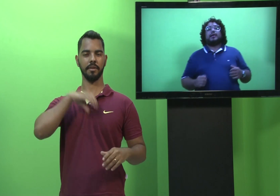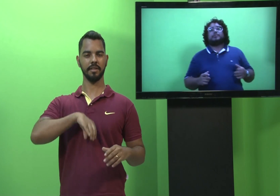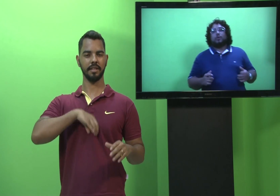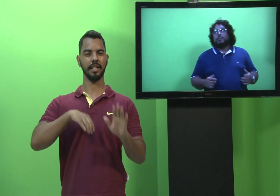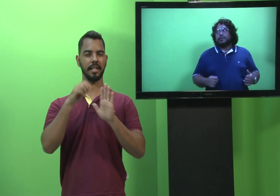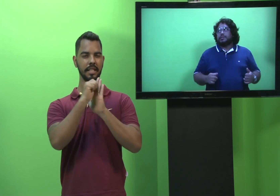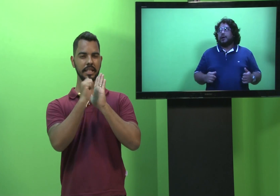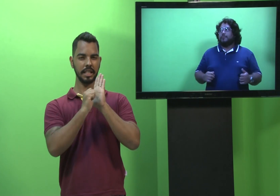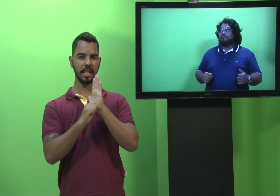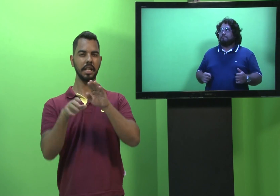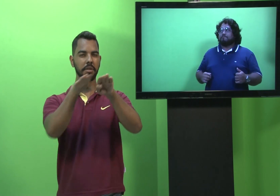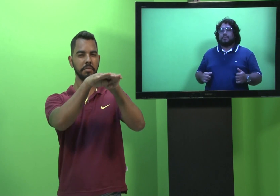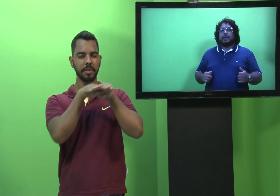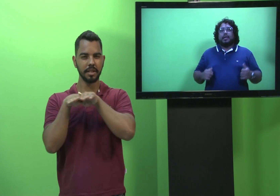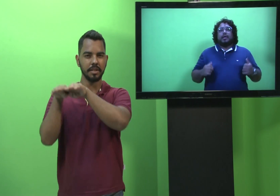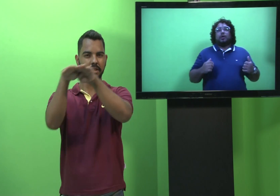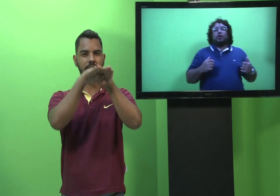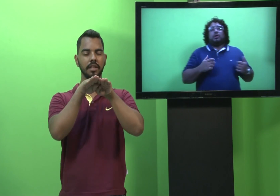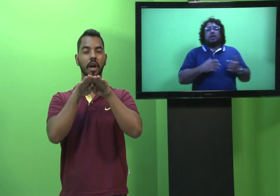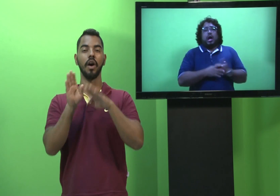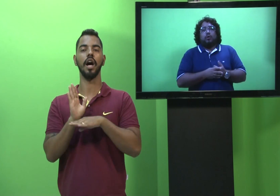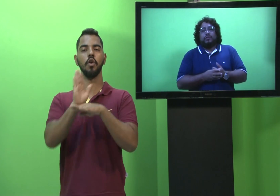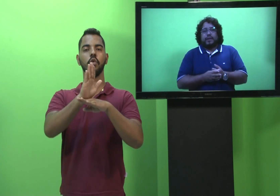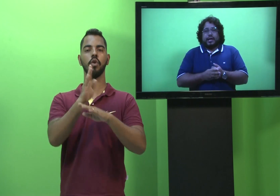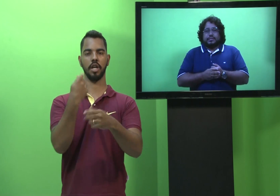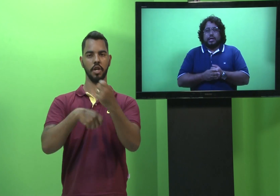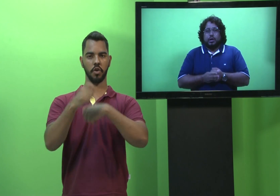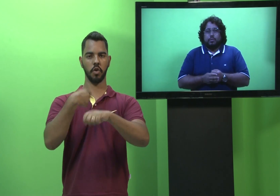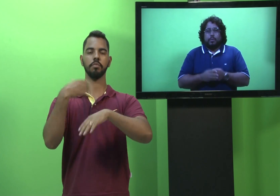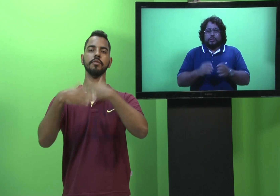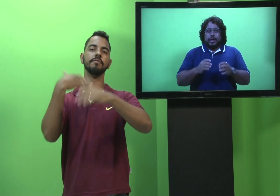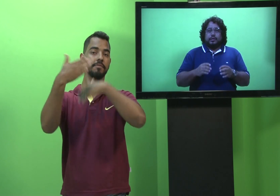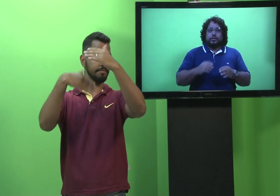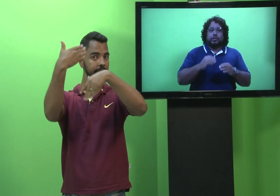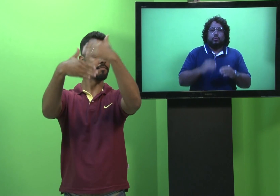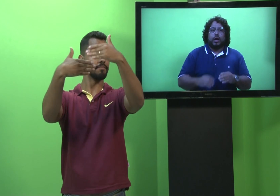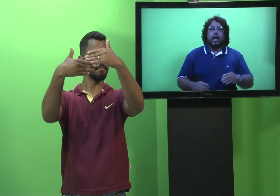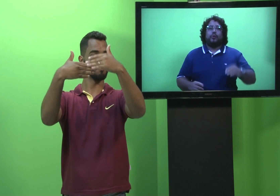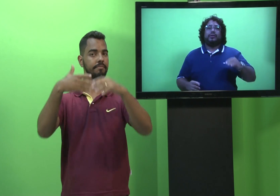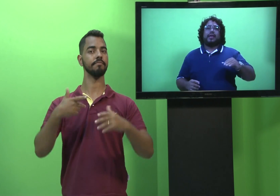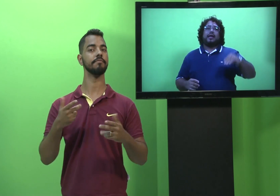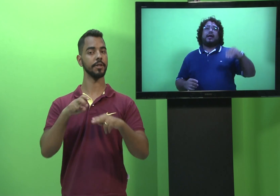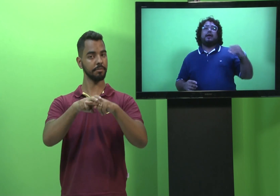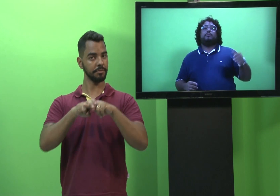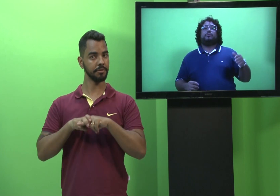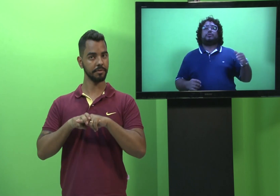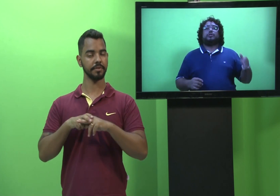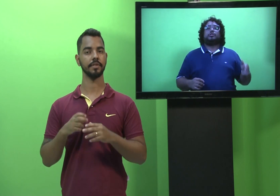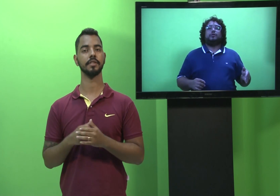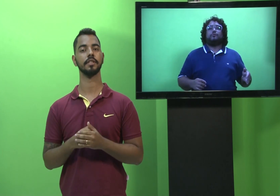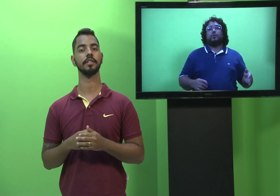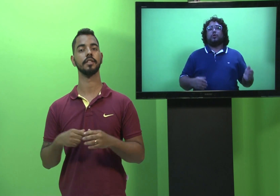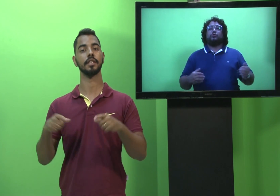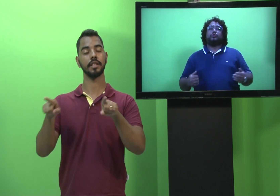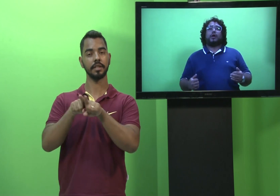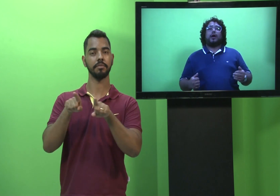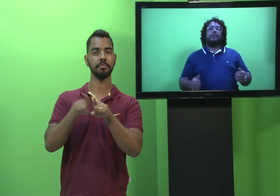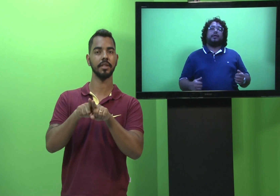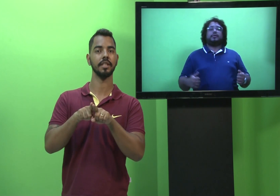integração comercial. A unificação pode ainda estimular o intercâmbio científico e cultural entre